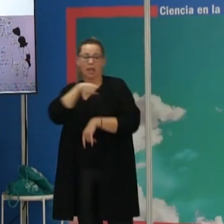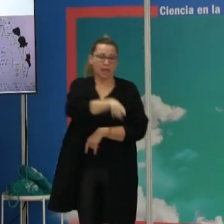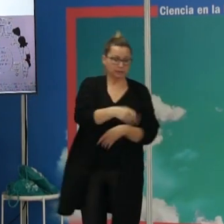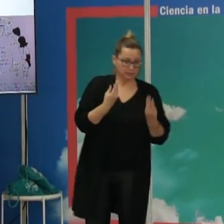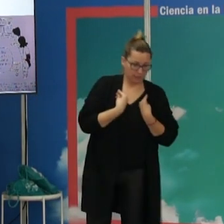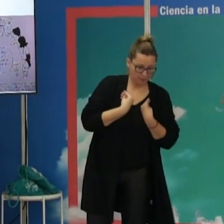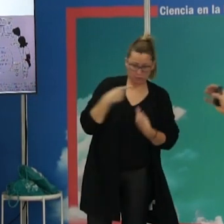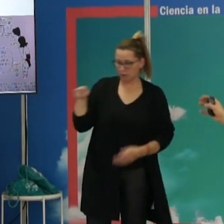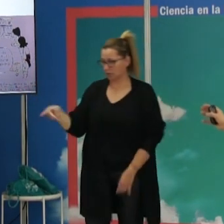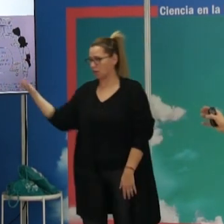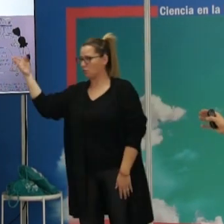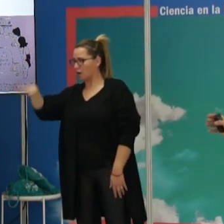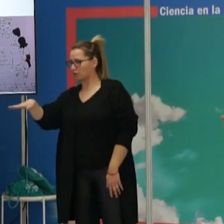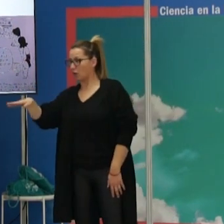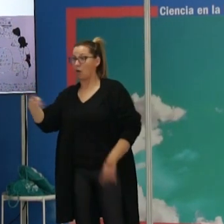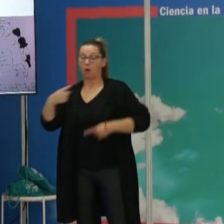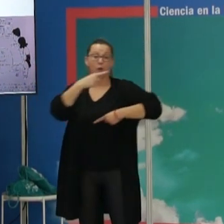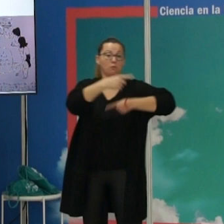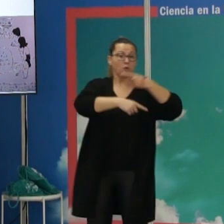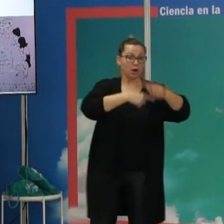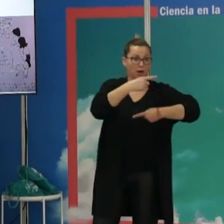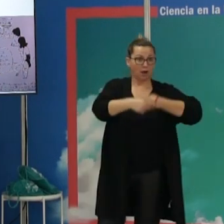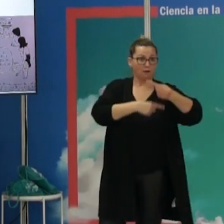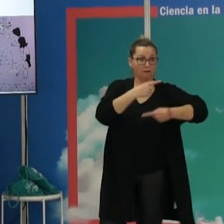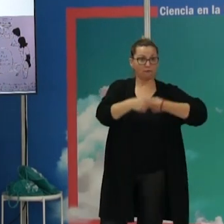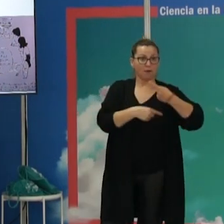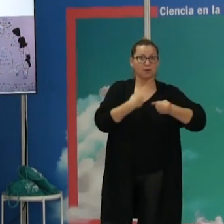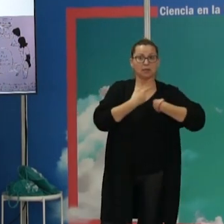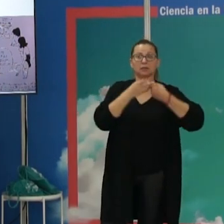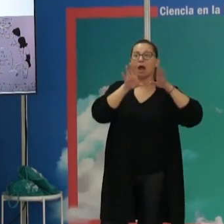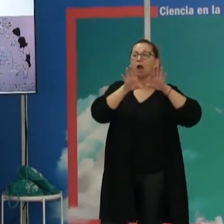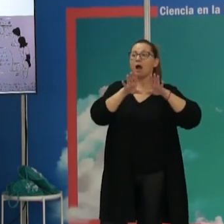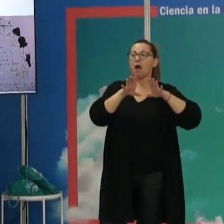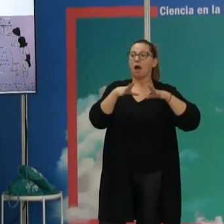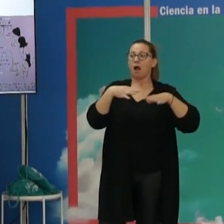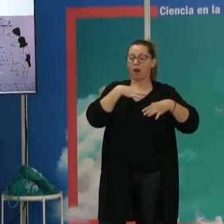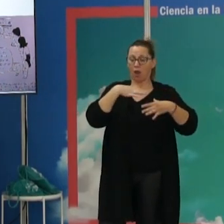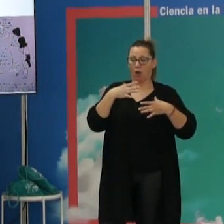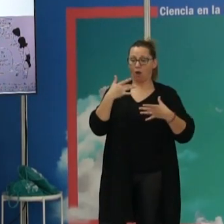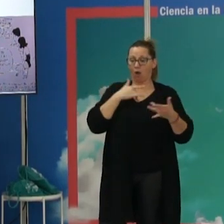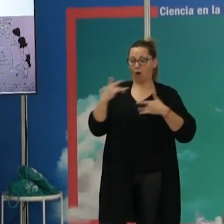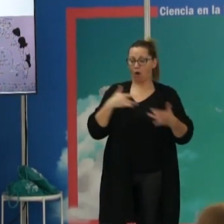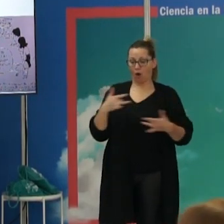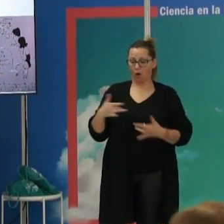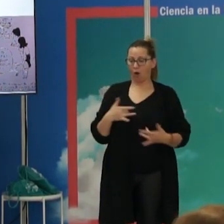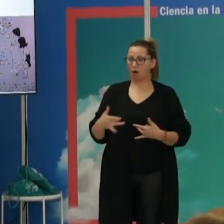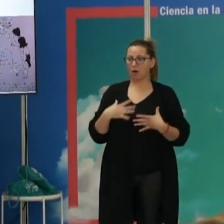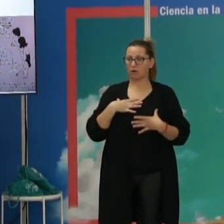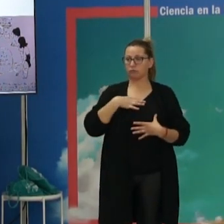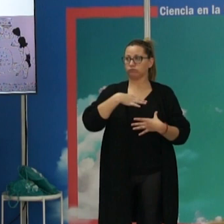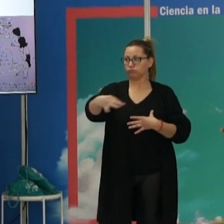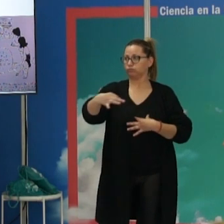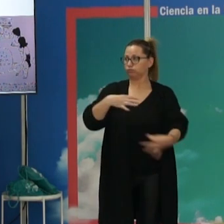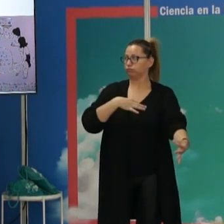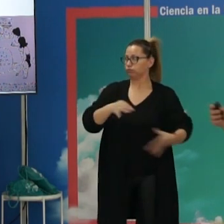considerado muerto. ¿Por qué? Porque la familia de unos está dispuesta a aceptar la extracción de órganos y el otro no. Con lo cual, bueno,